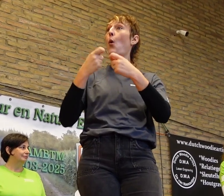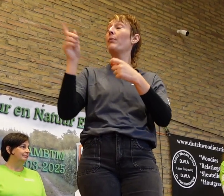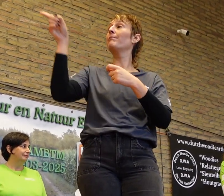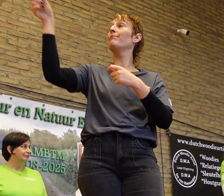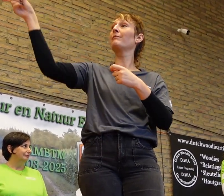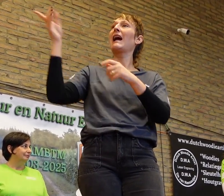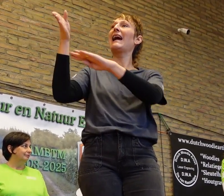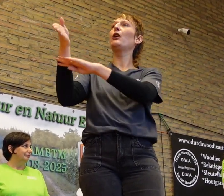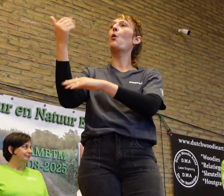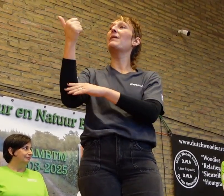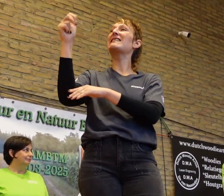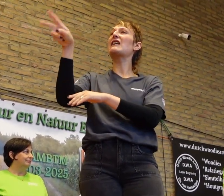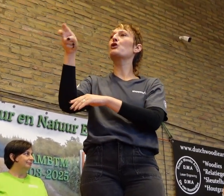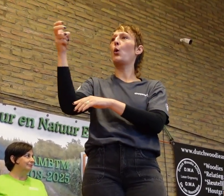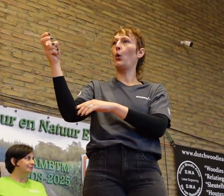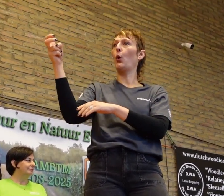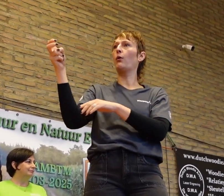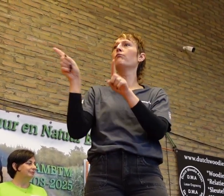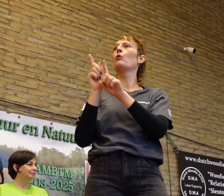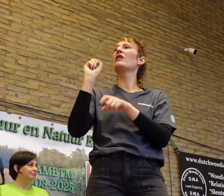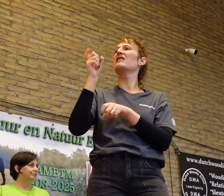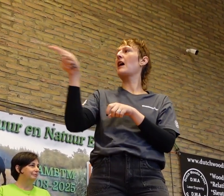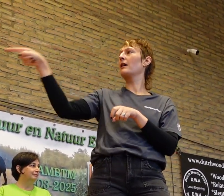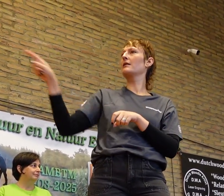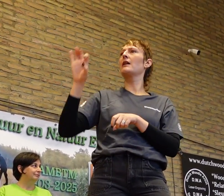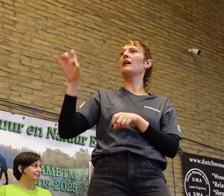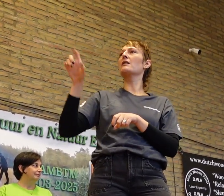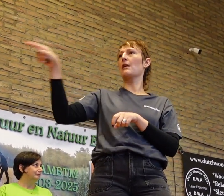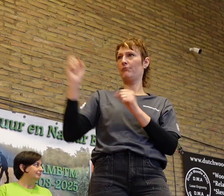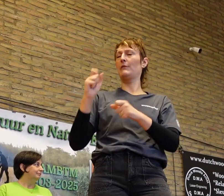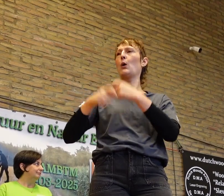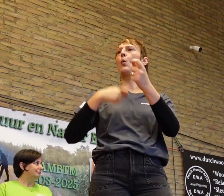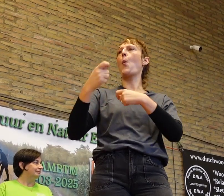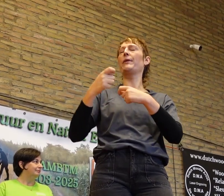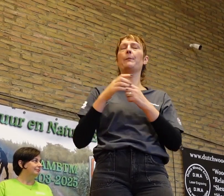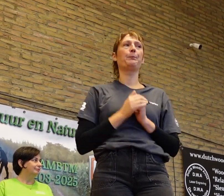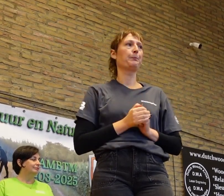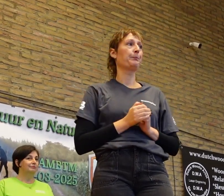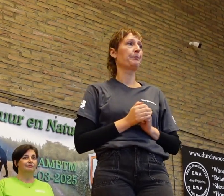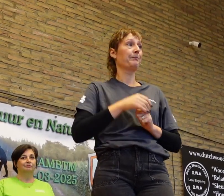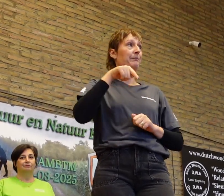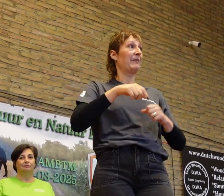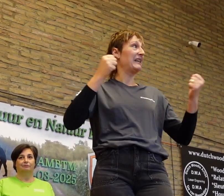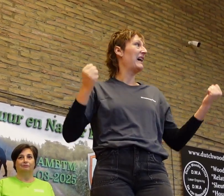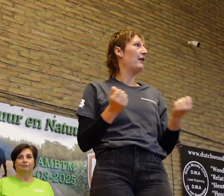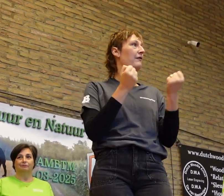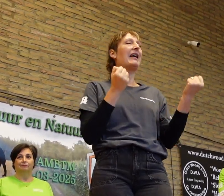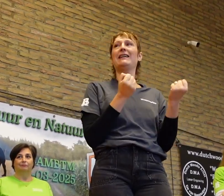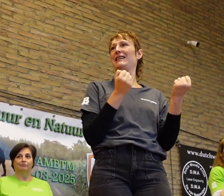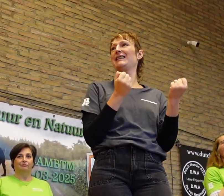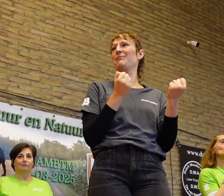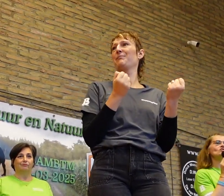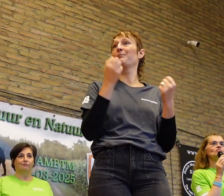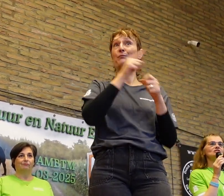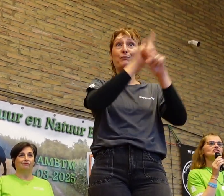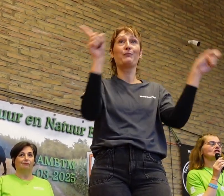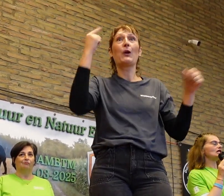intro eh zoals jullie willen weten willen we met dit Event en de kastjes en de laps een brug maken tussen